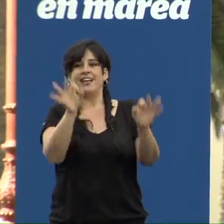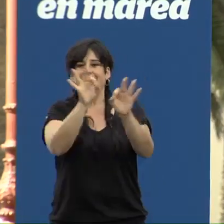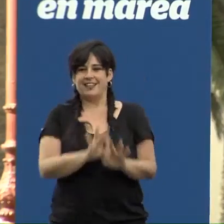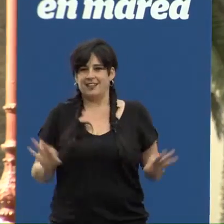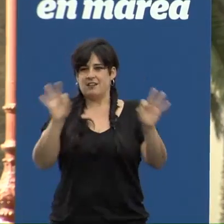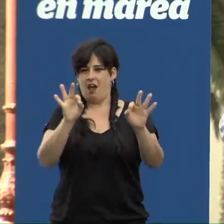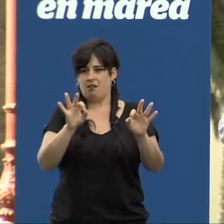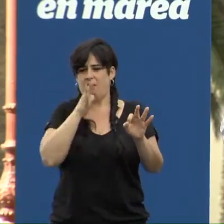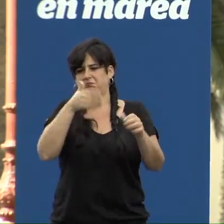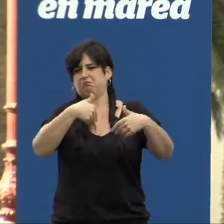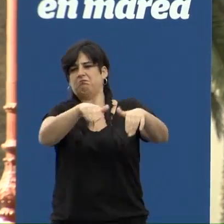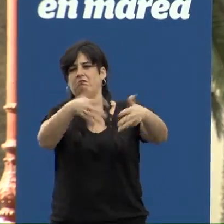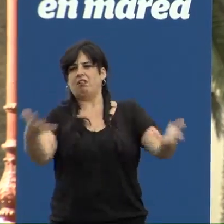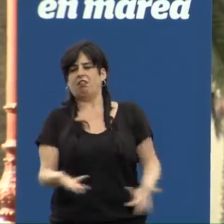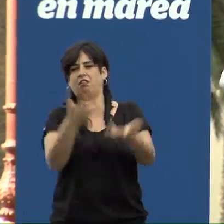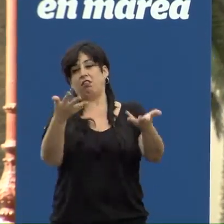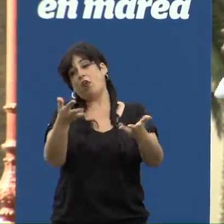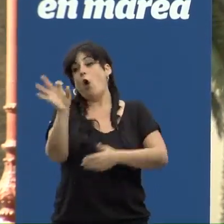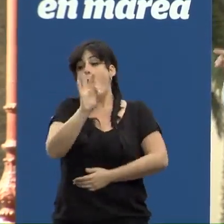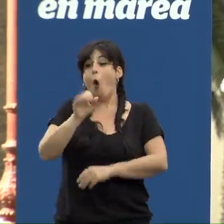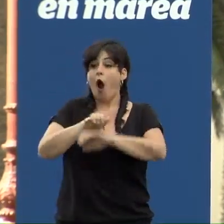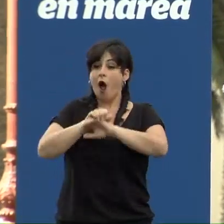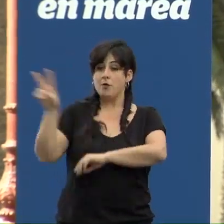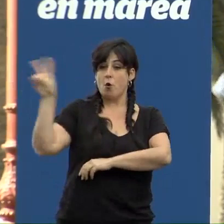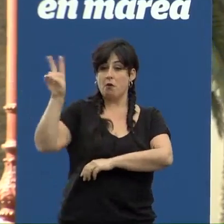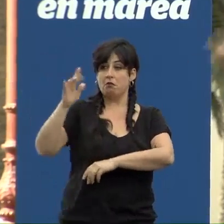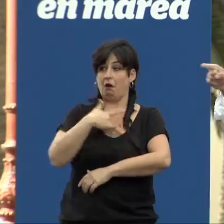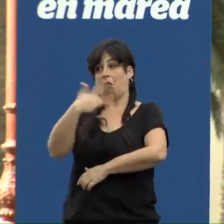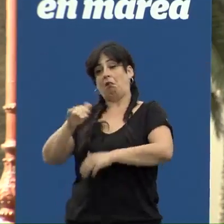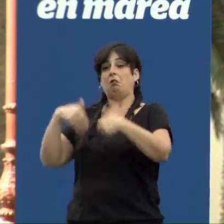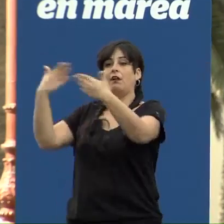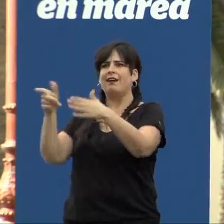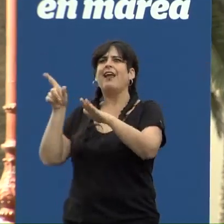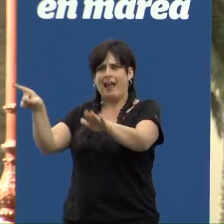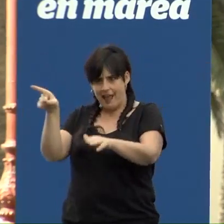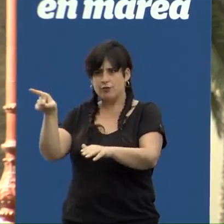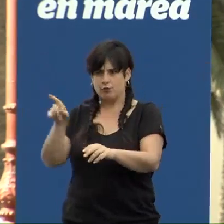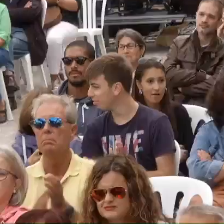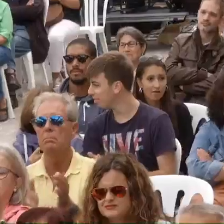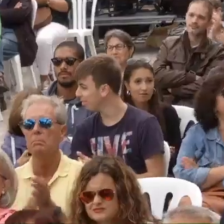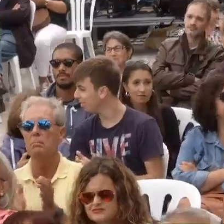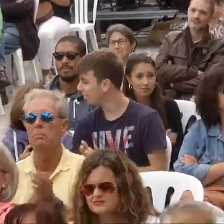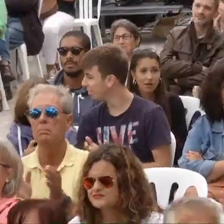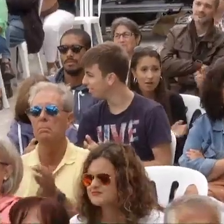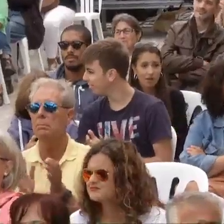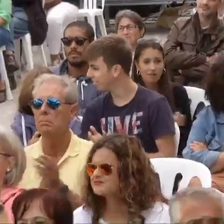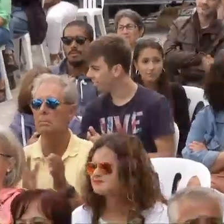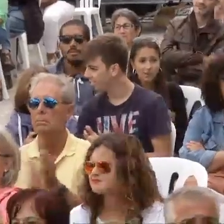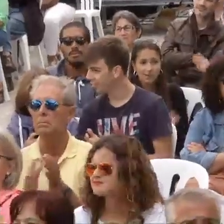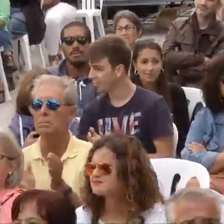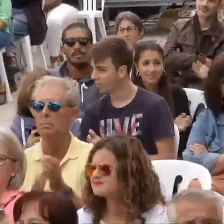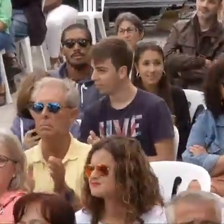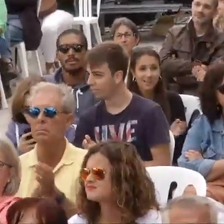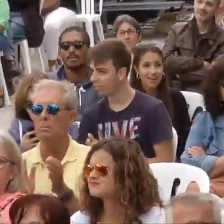a precio de saldo a un amigo venezolano. Esas sí que son conexións venezolanas do señor Feijóo.